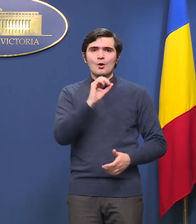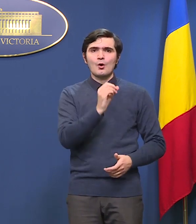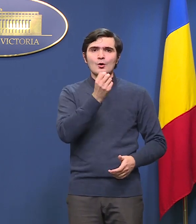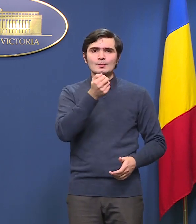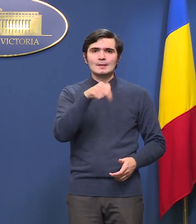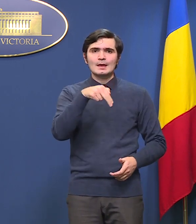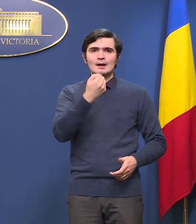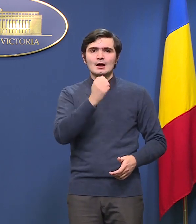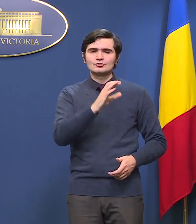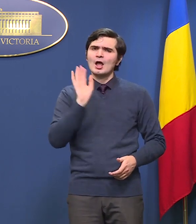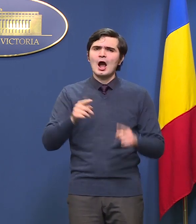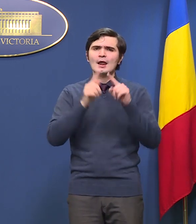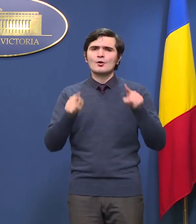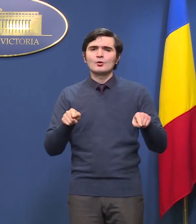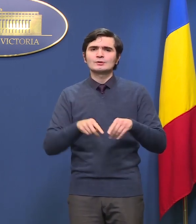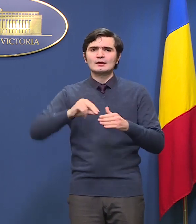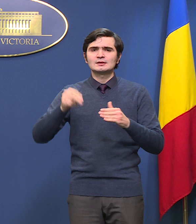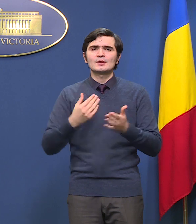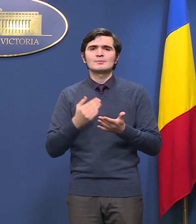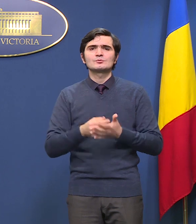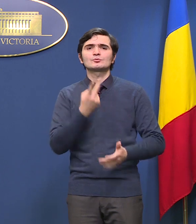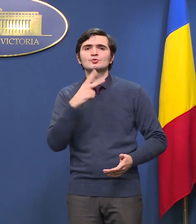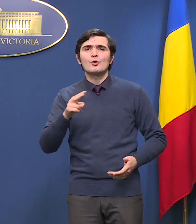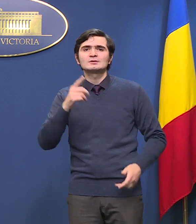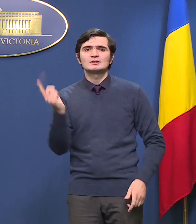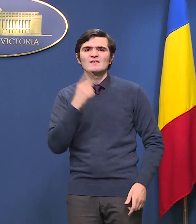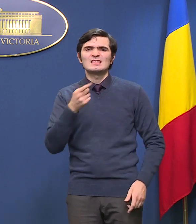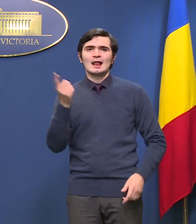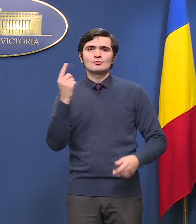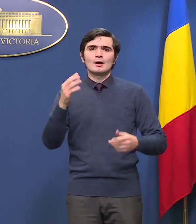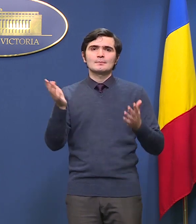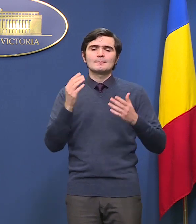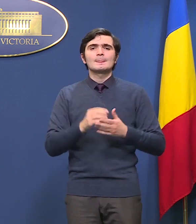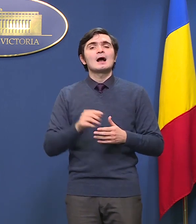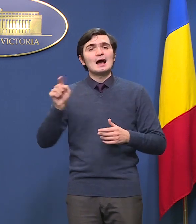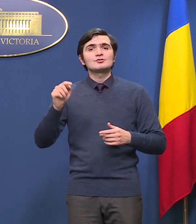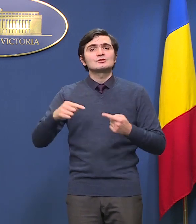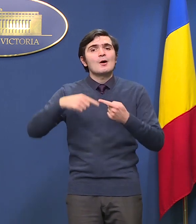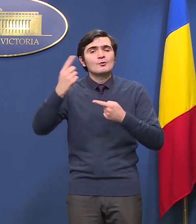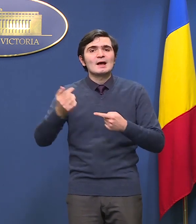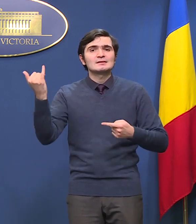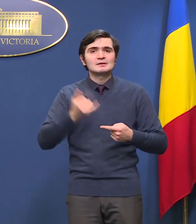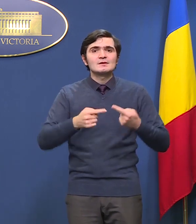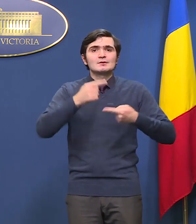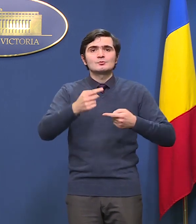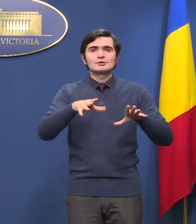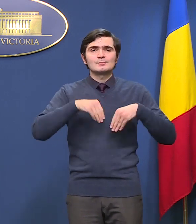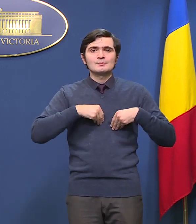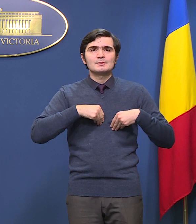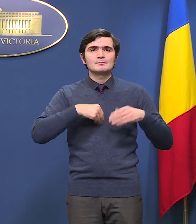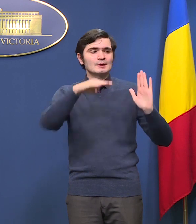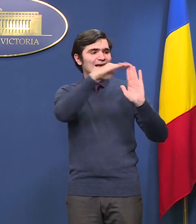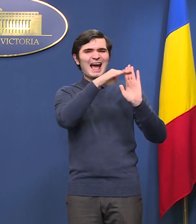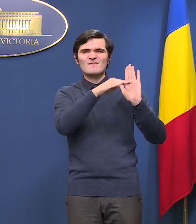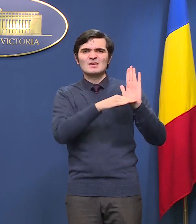are contract semnat pentru 200 de ventilatoare. Sigur, ele urmează să vină după un grafic, pentru că aceste